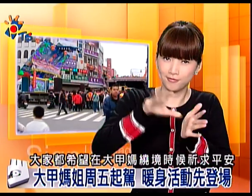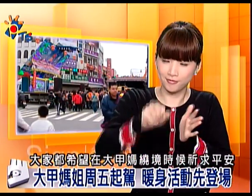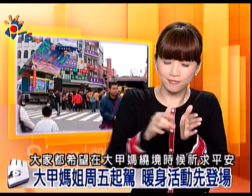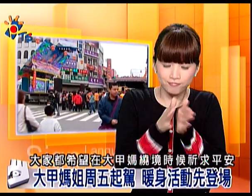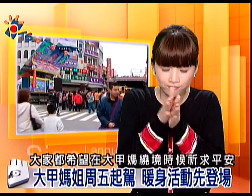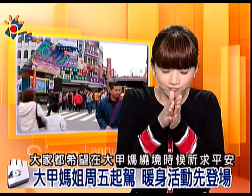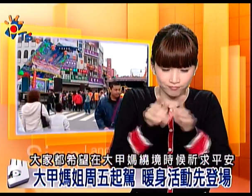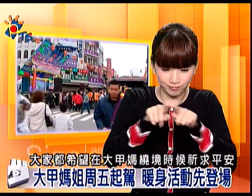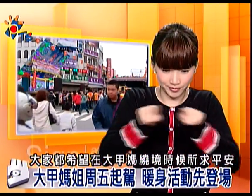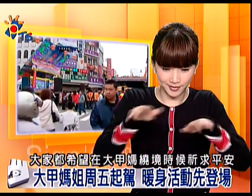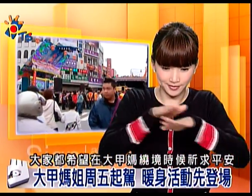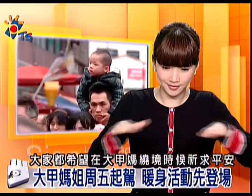安。